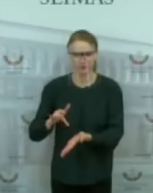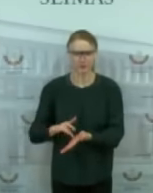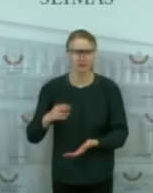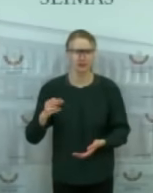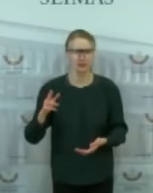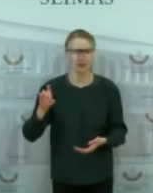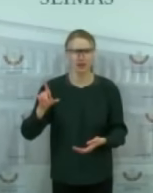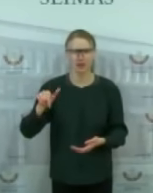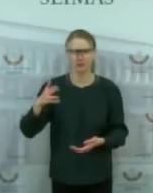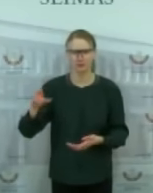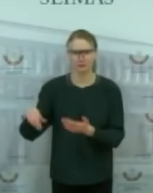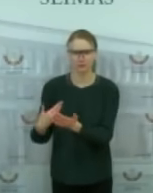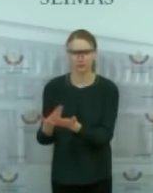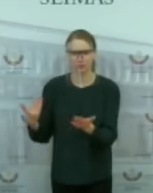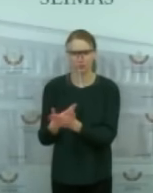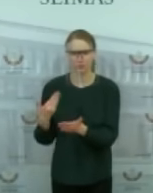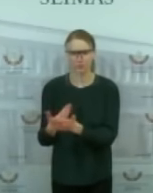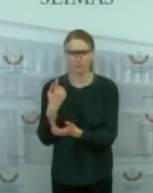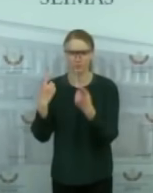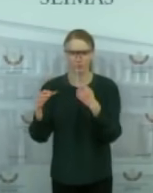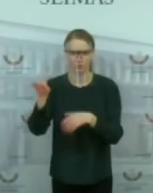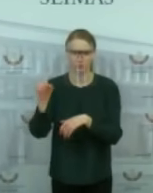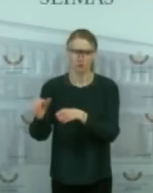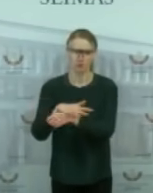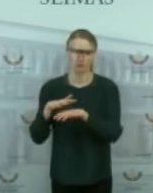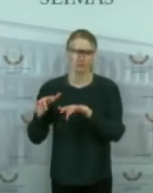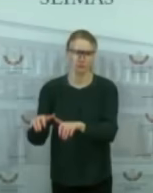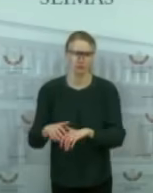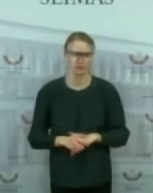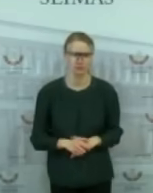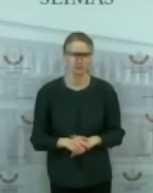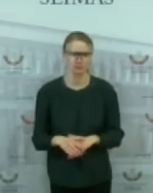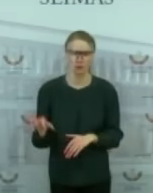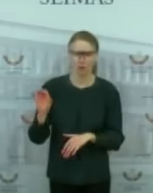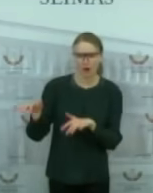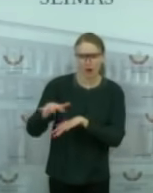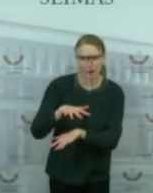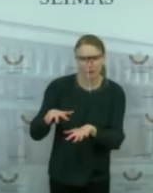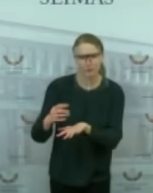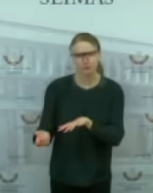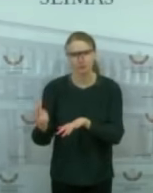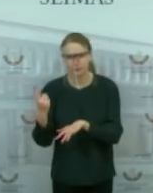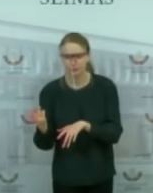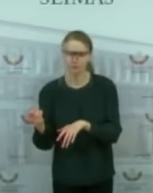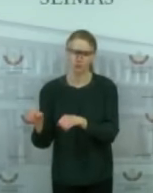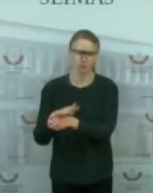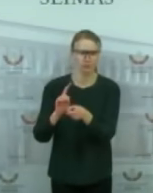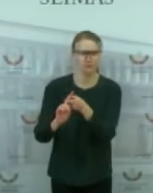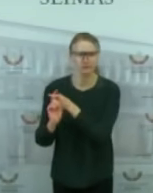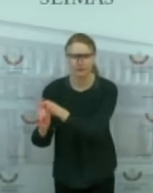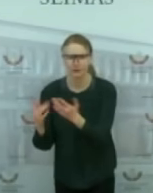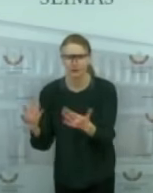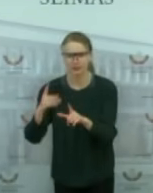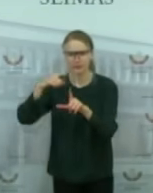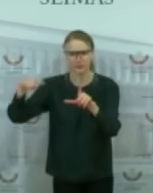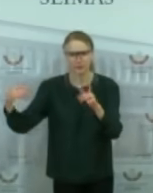Megalinskinė, taip pat pristatys naujausią informaciją susijusią su atvejais, su pasikeitusiu statistikos skelbimu. Nuo šiandien